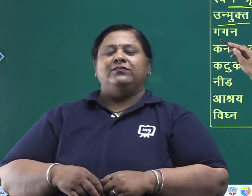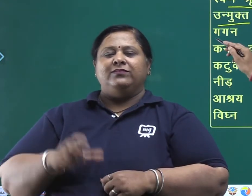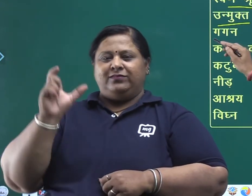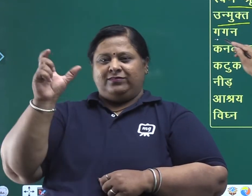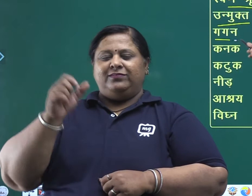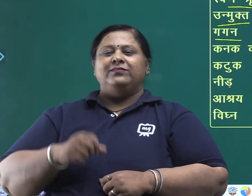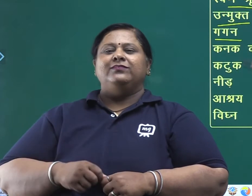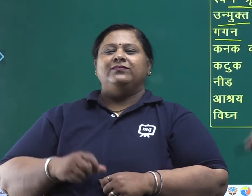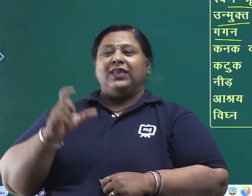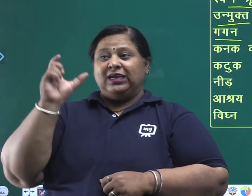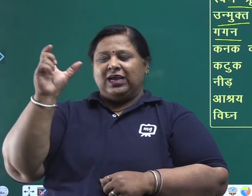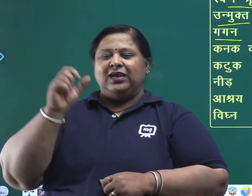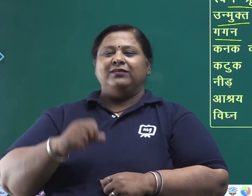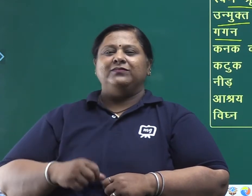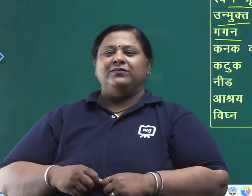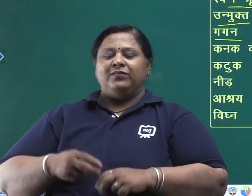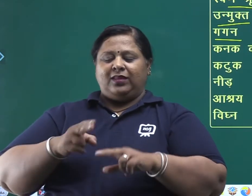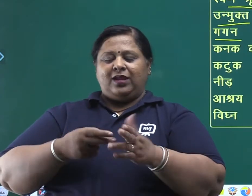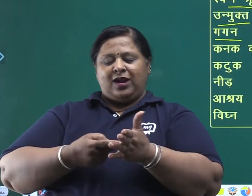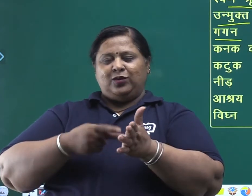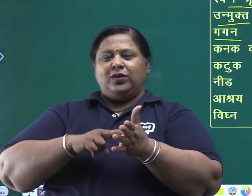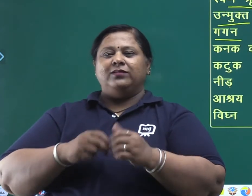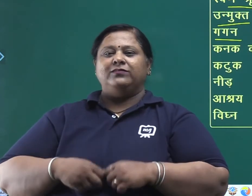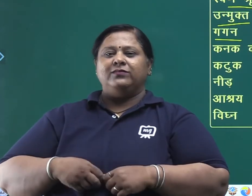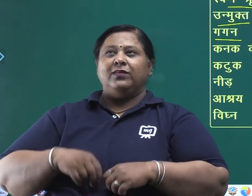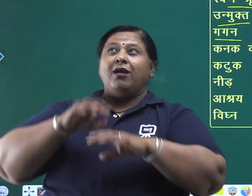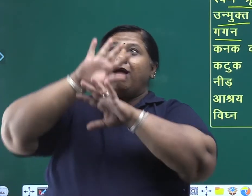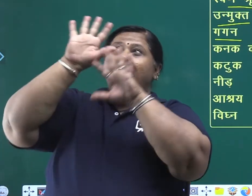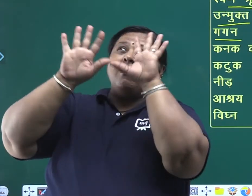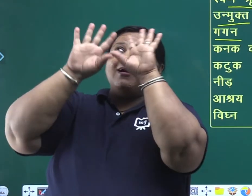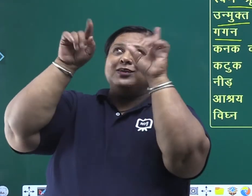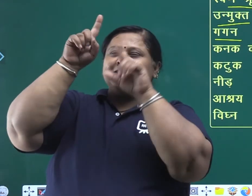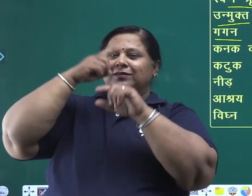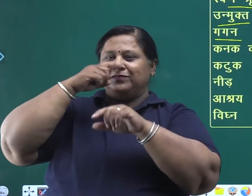है गगन, अर्थ होगा आकाश।